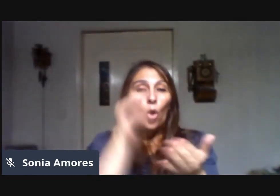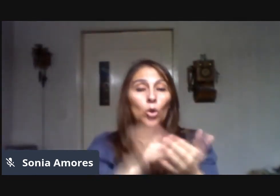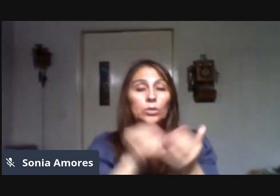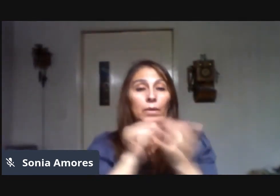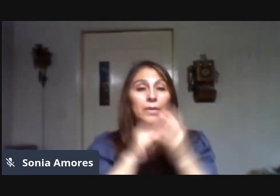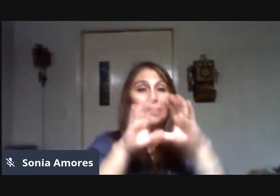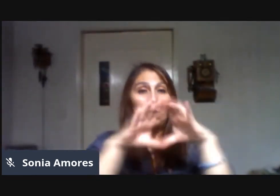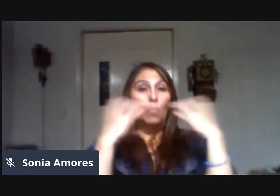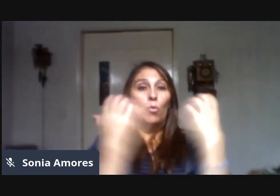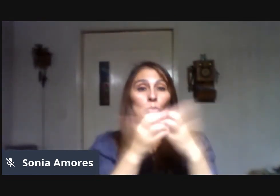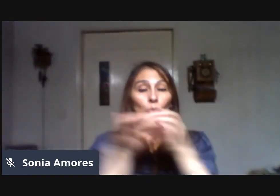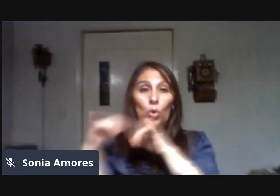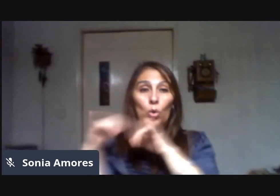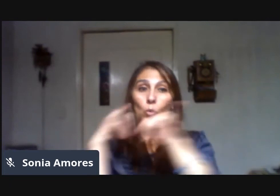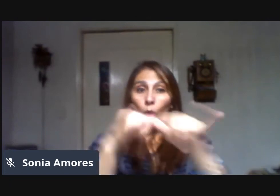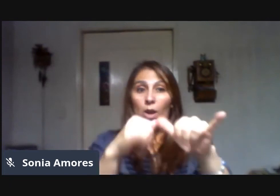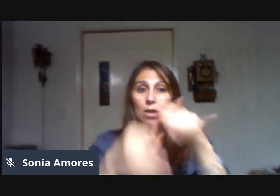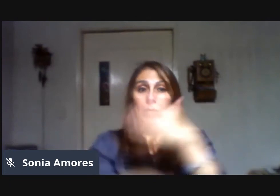Helbert, adelante.